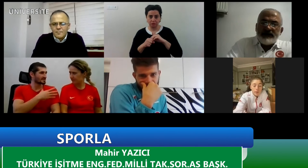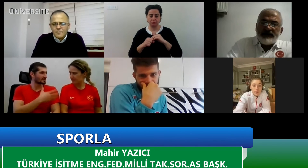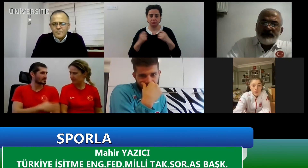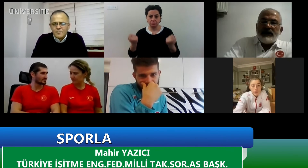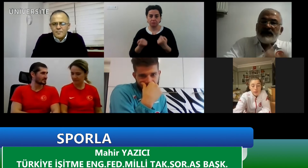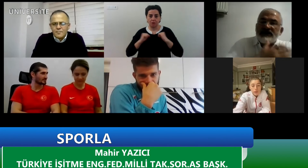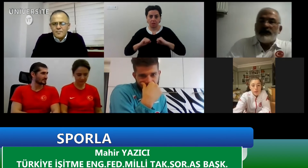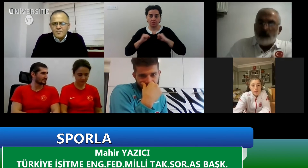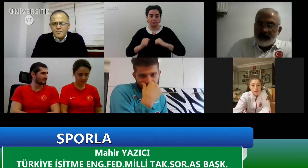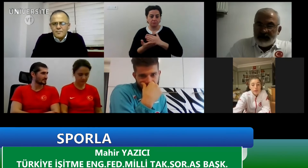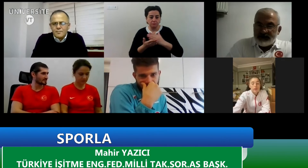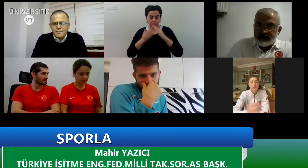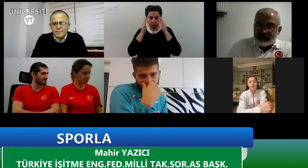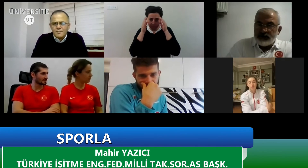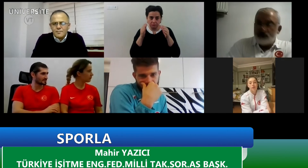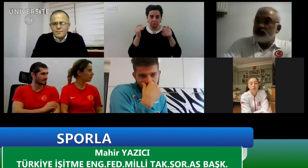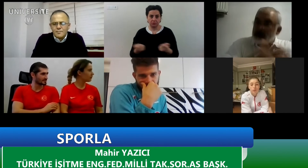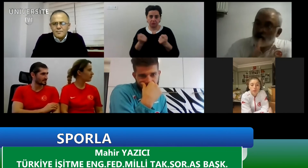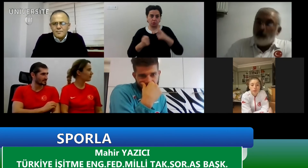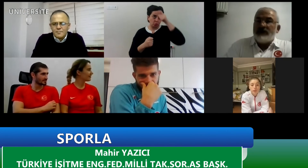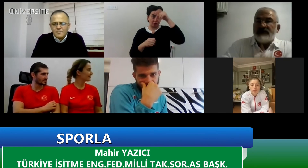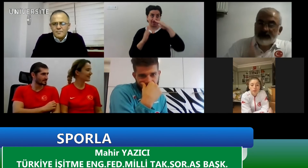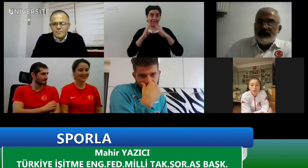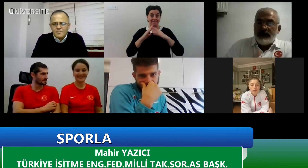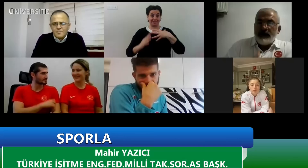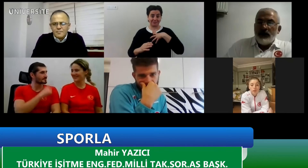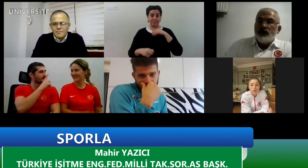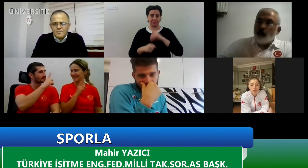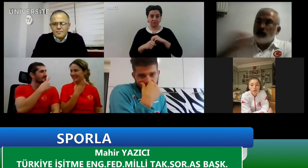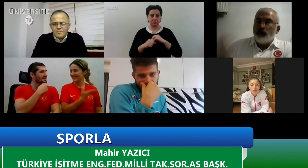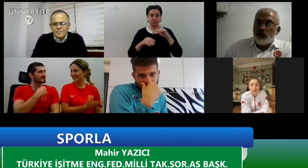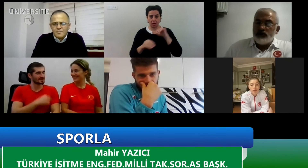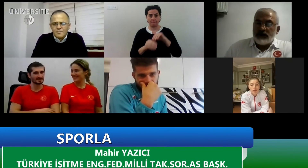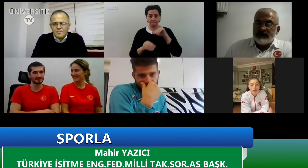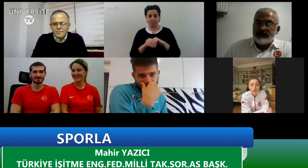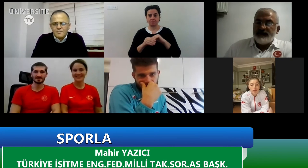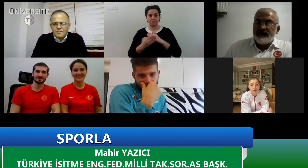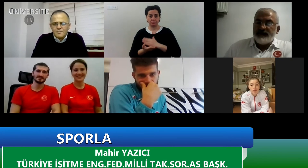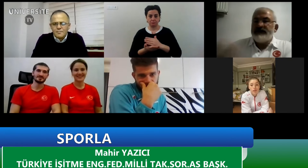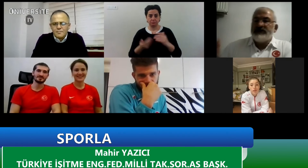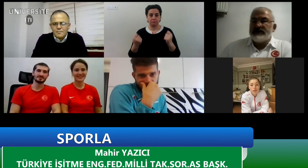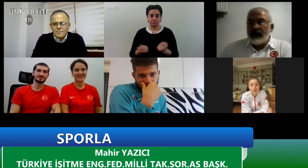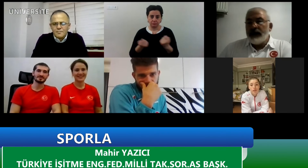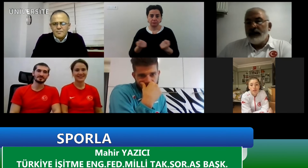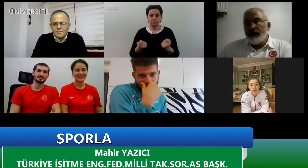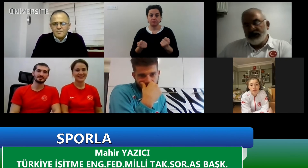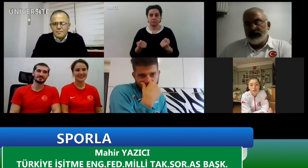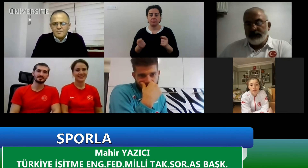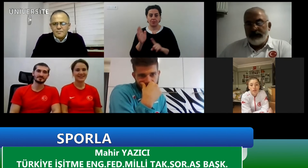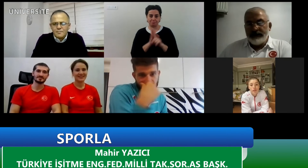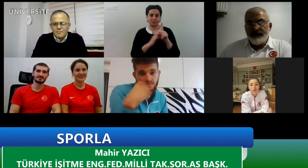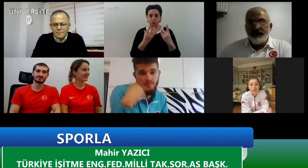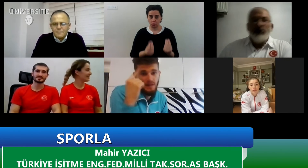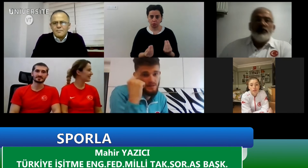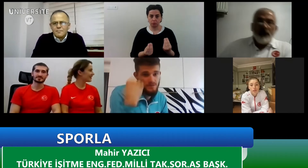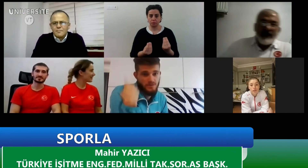bir hazırlık dönemi geçirdik. Türkiye'de olması hasabıyla çok da yoğun çalıştık ve neticesinde başarı